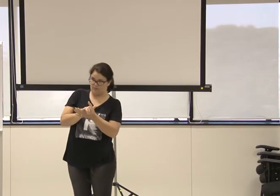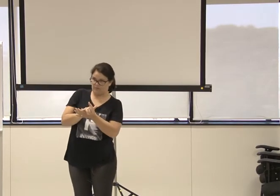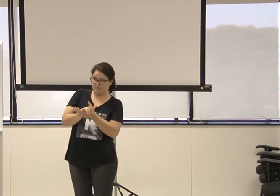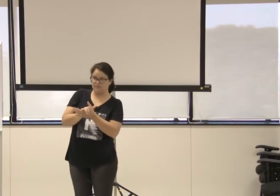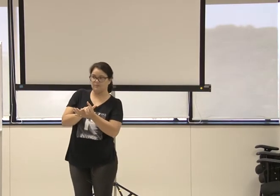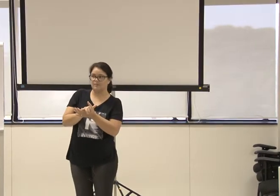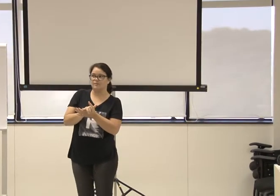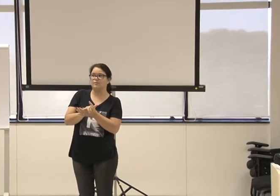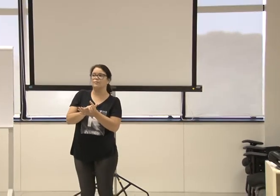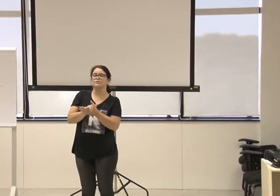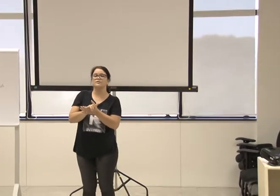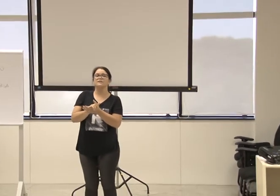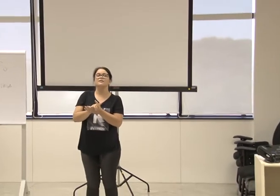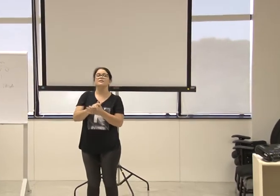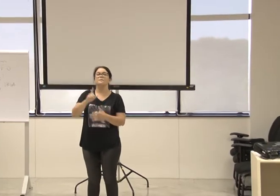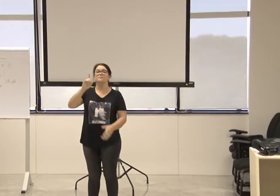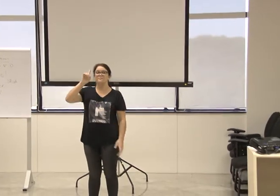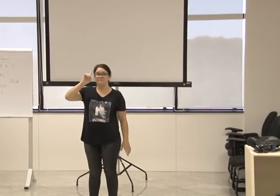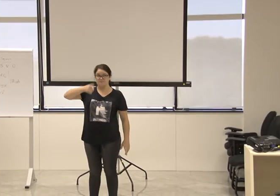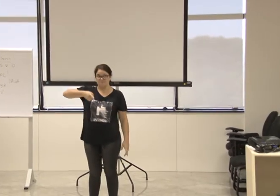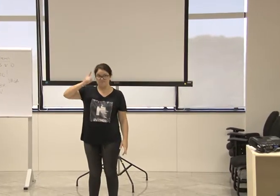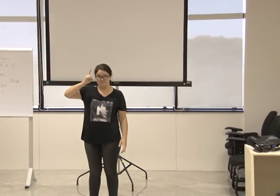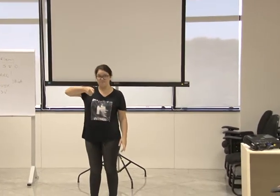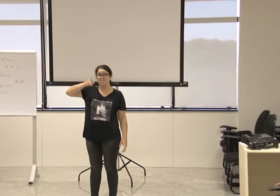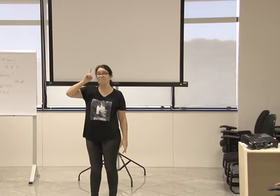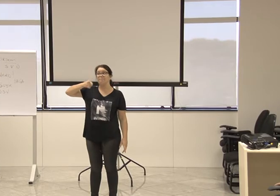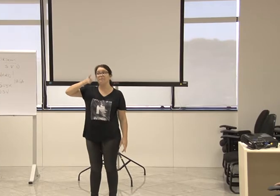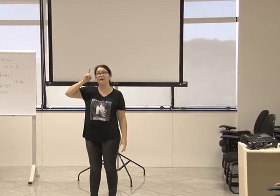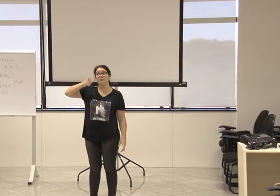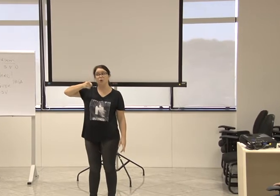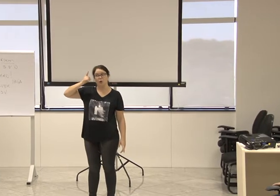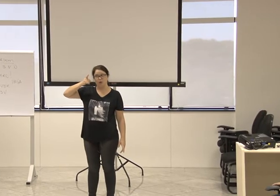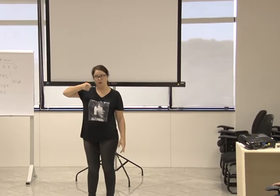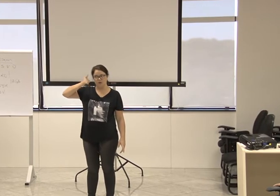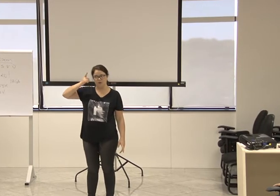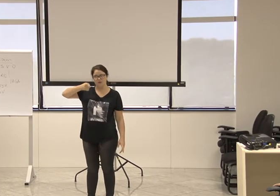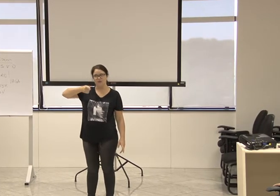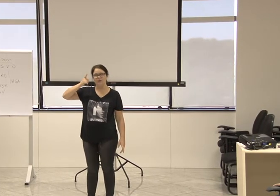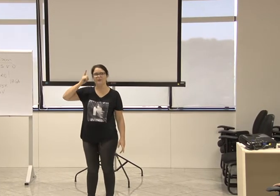Tem que fazer ontem mesmo. Quando passou roupa. Mandou.